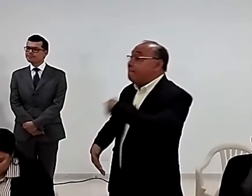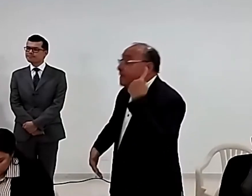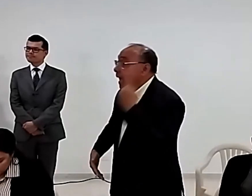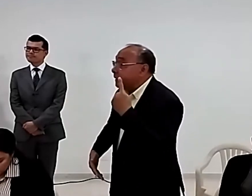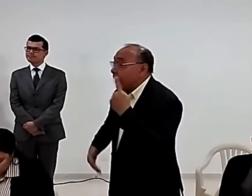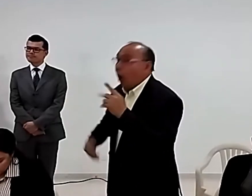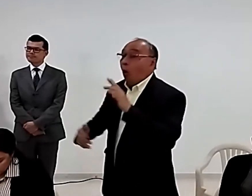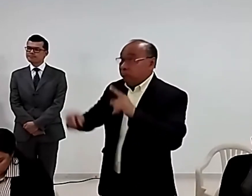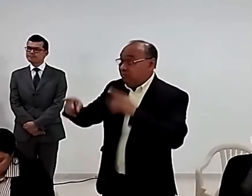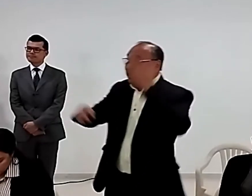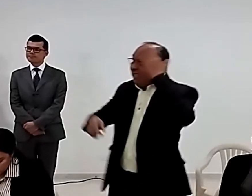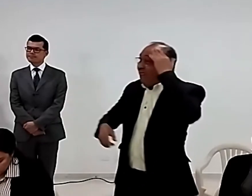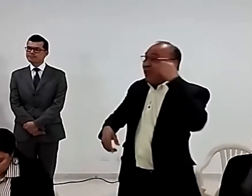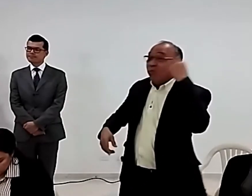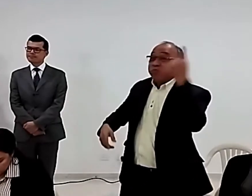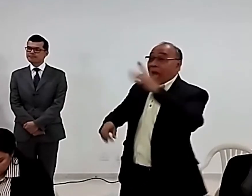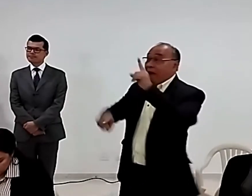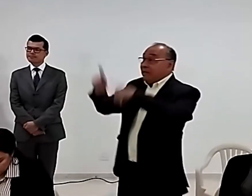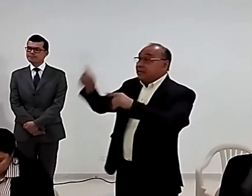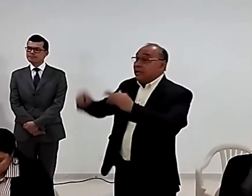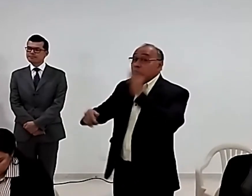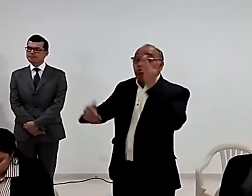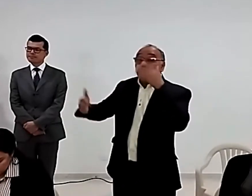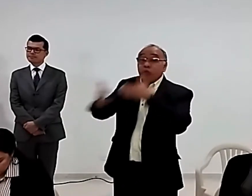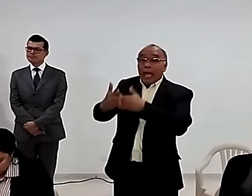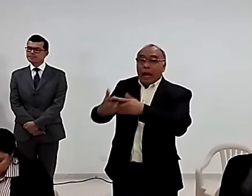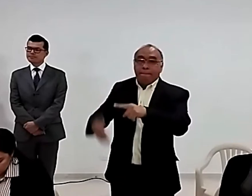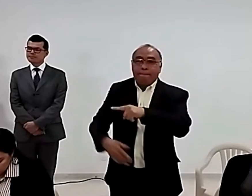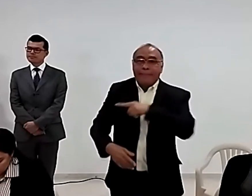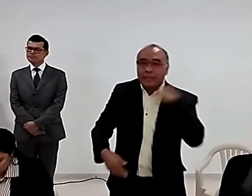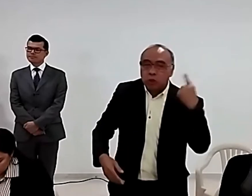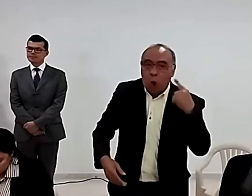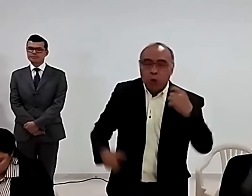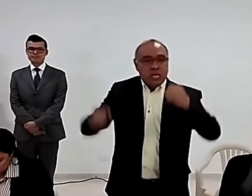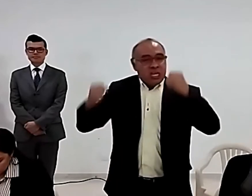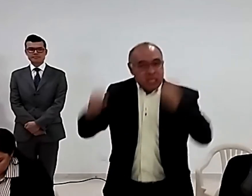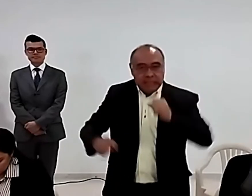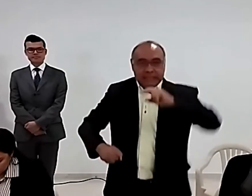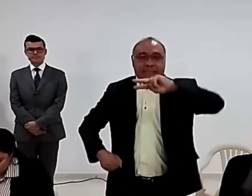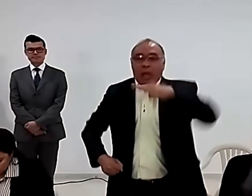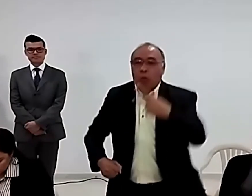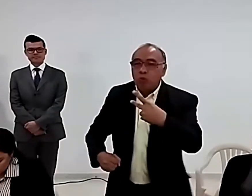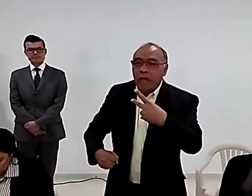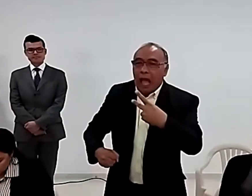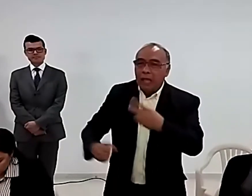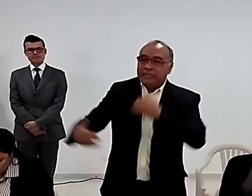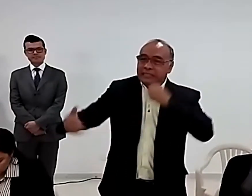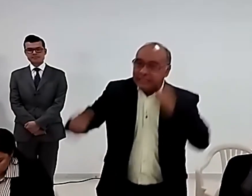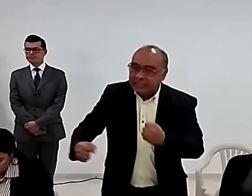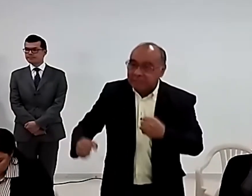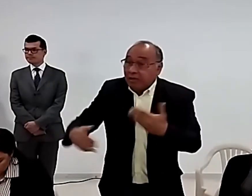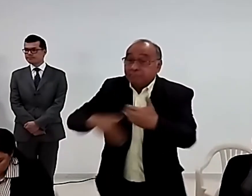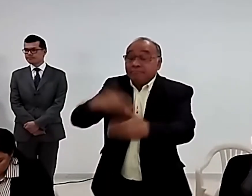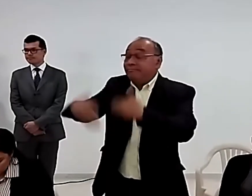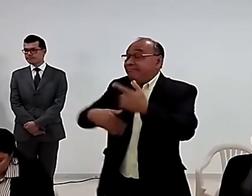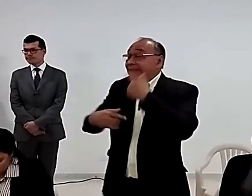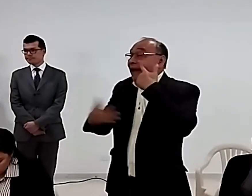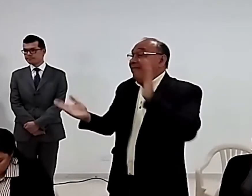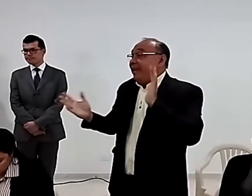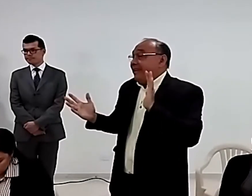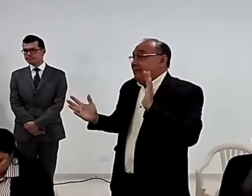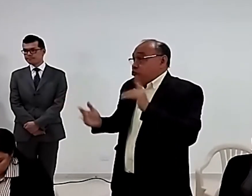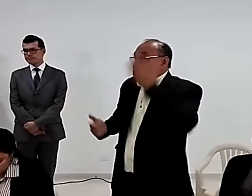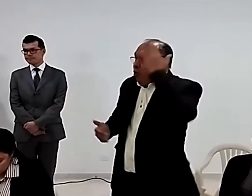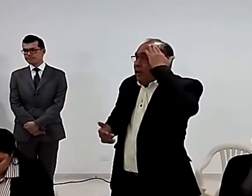está revisado ya vienen más temas es lo pueden hacer si la conferencia pierde puedes pasar a la segunda